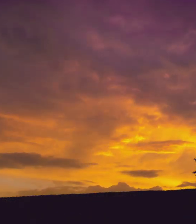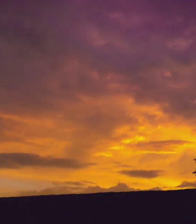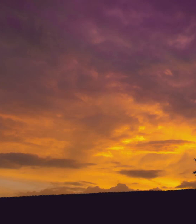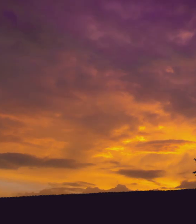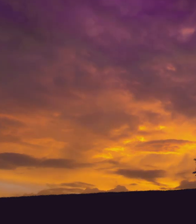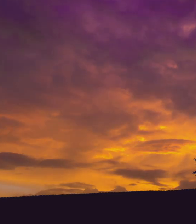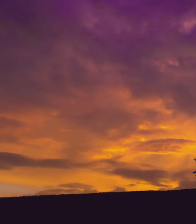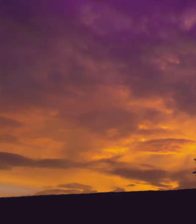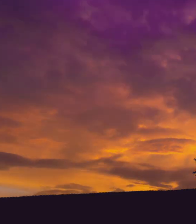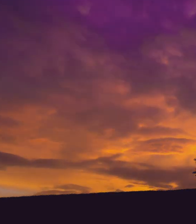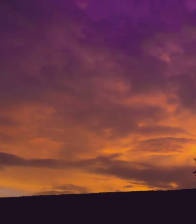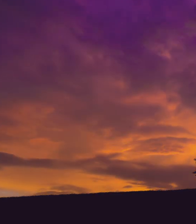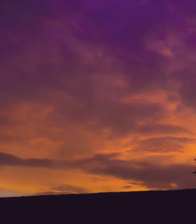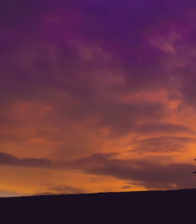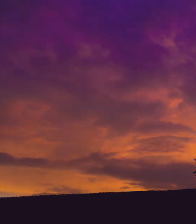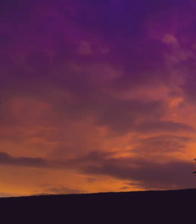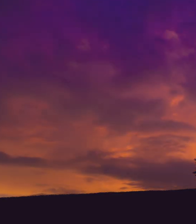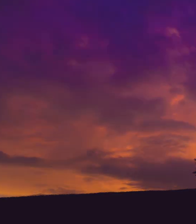y